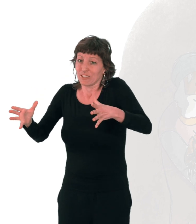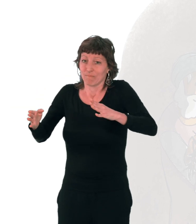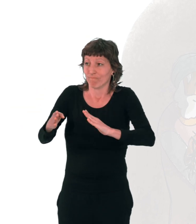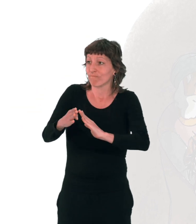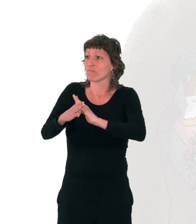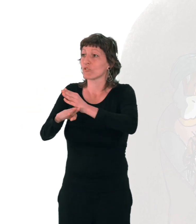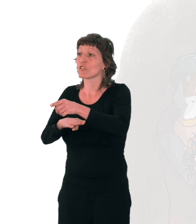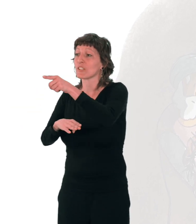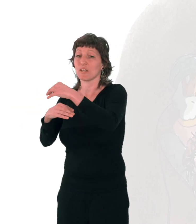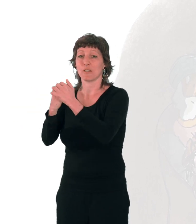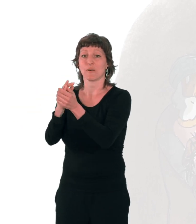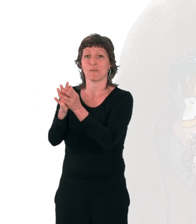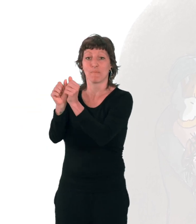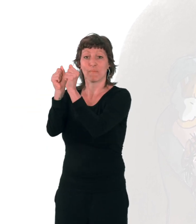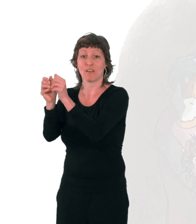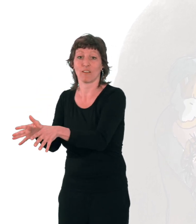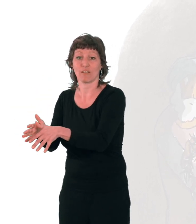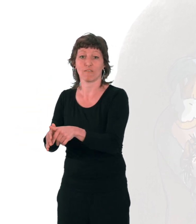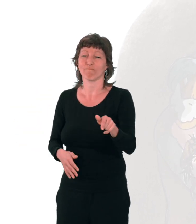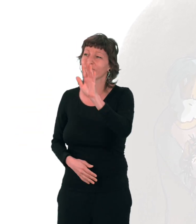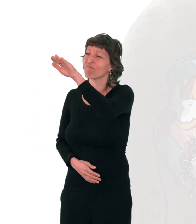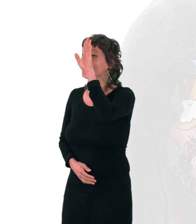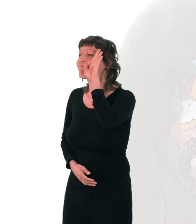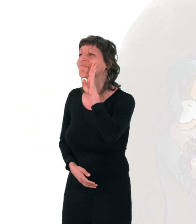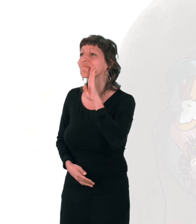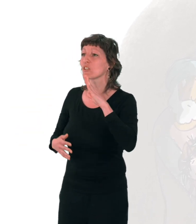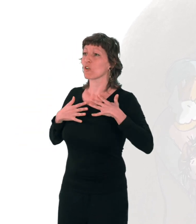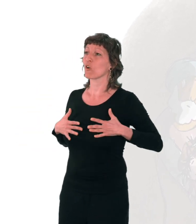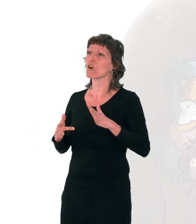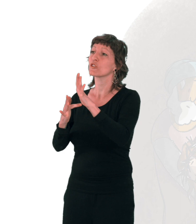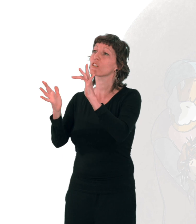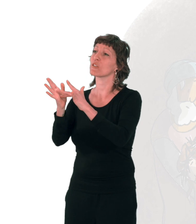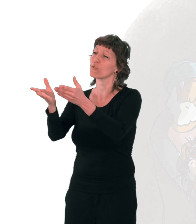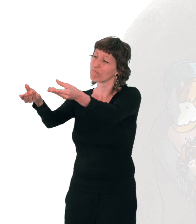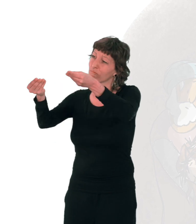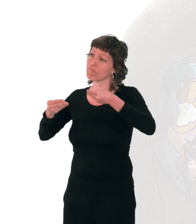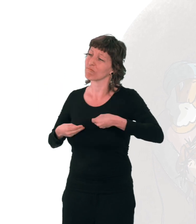Courageusement, il va chez Pilate et il lui demande le corps de Jésus.